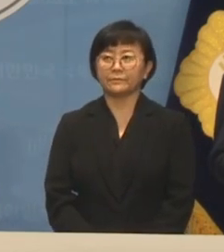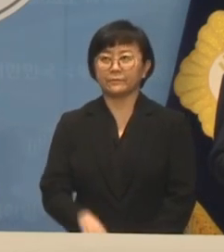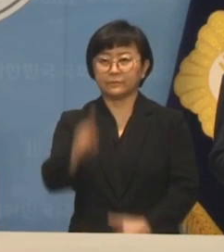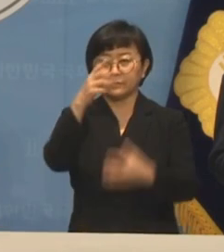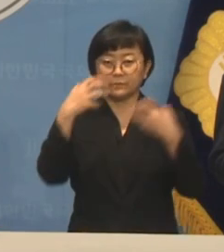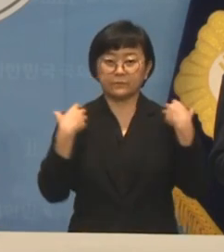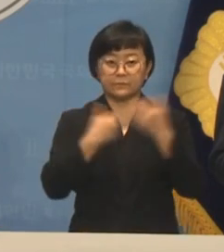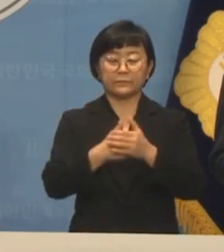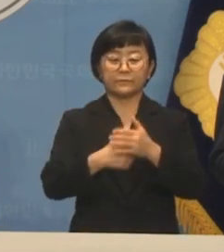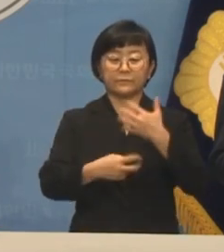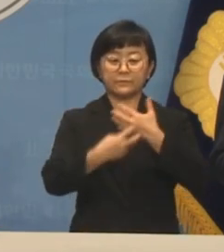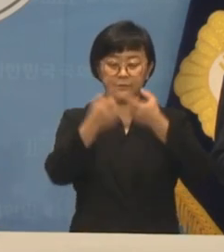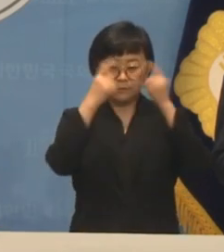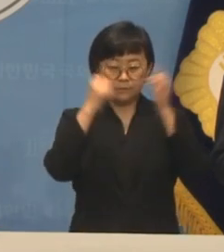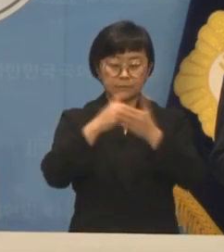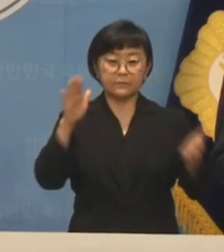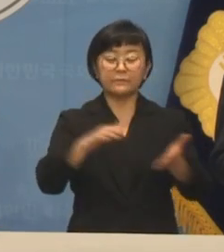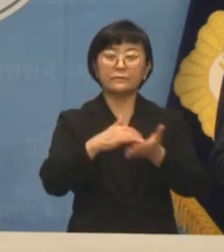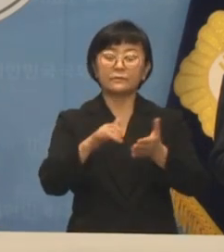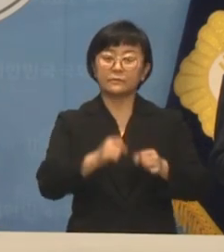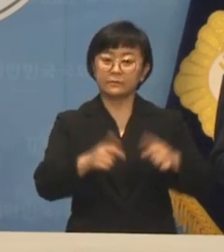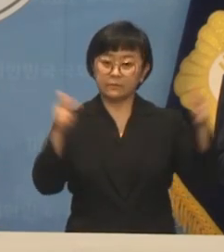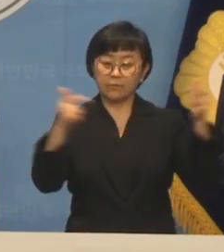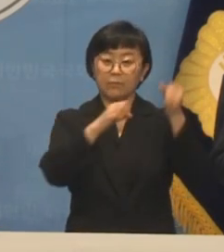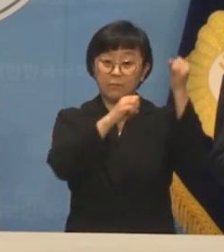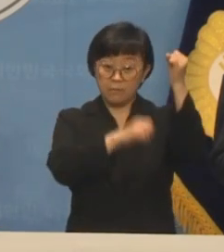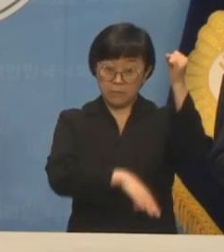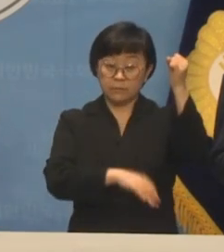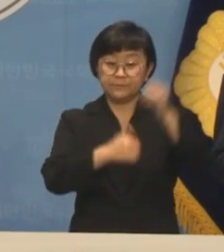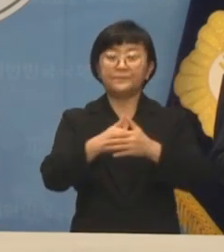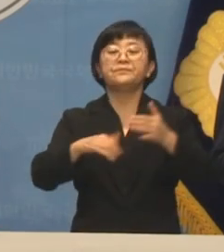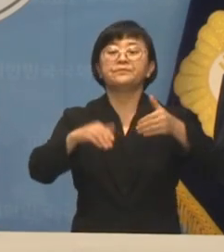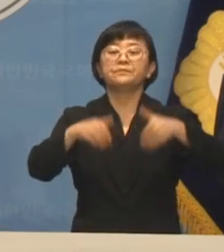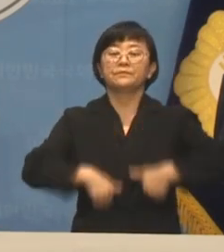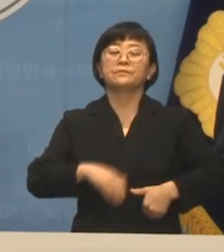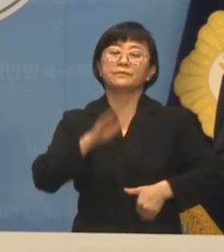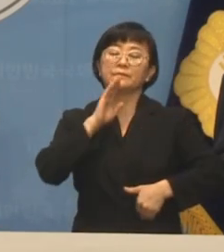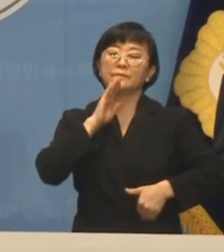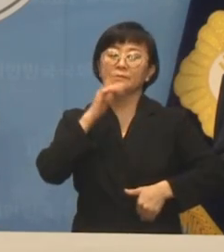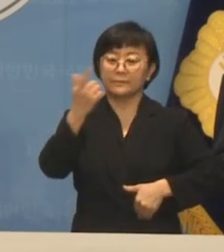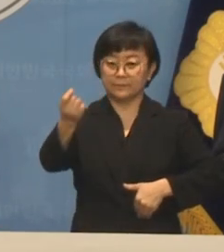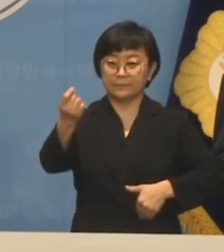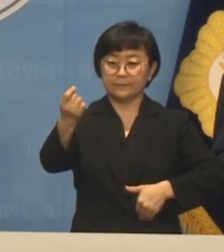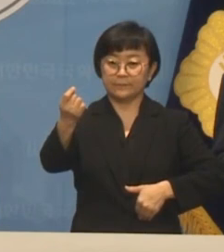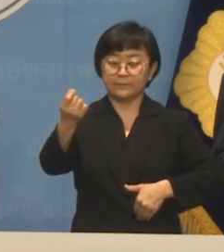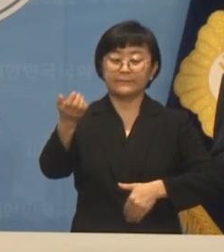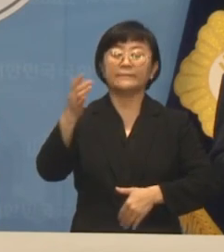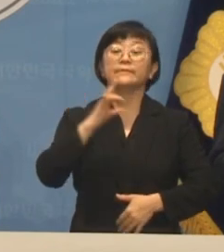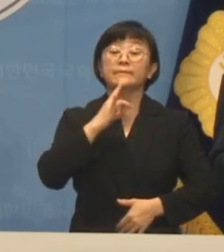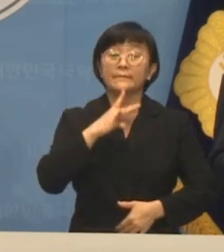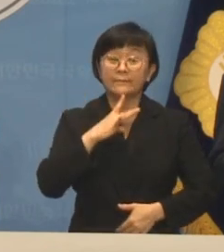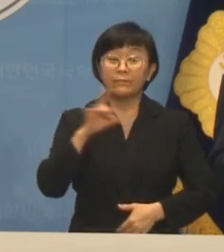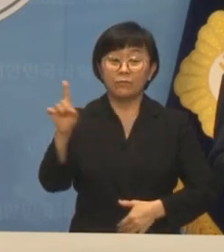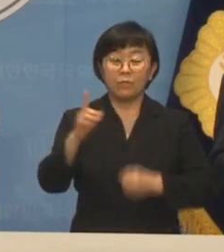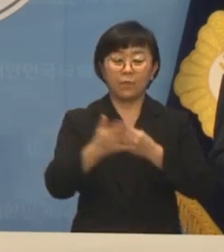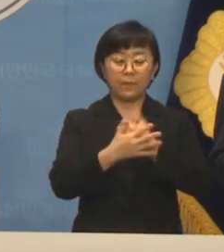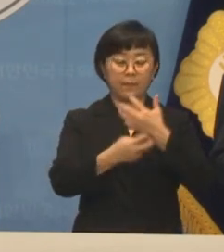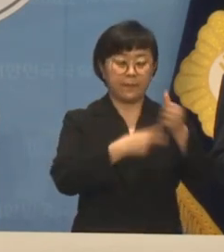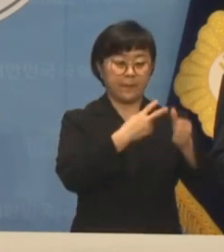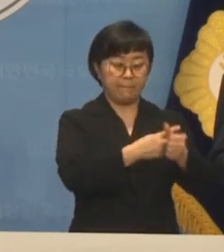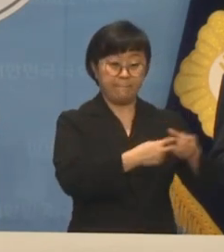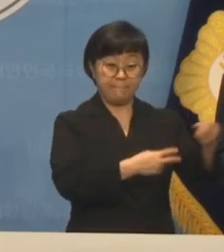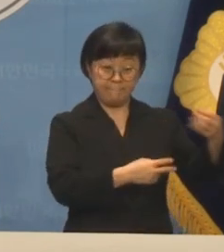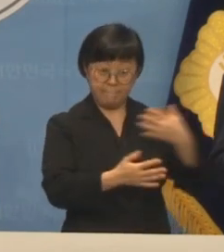정부의 의대 정원 확대 방침에는 기본적으로 매우 필요한 조치라고 생각합니다. 다만 의협에서